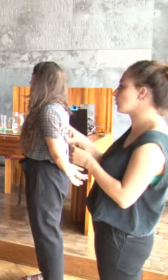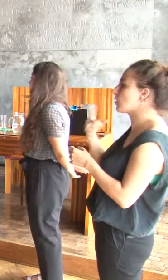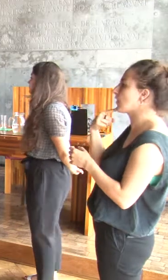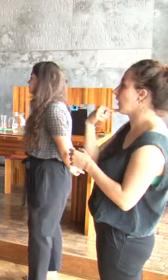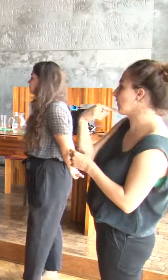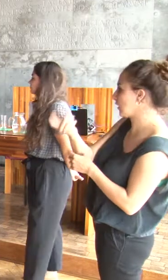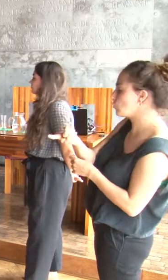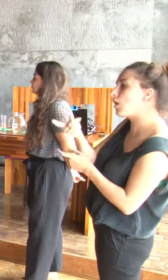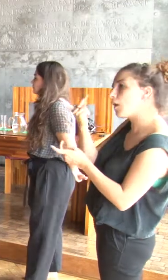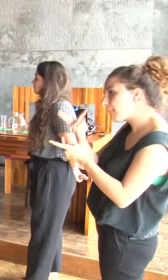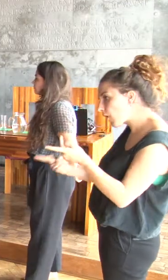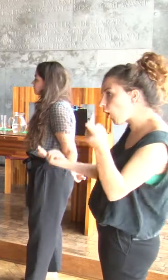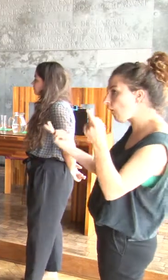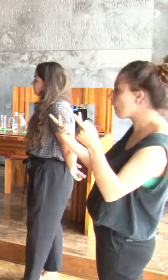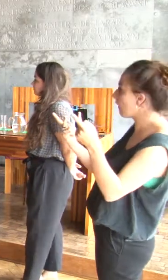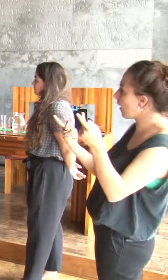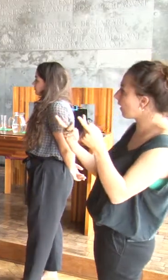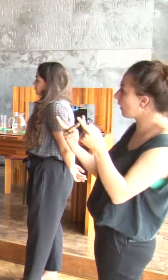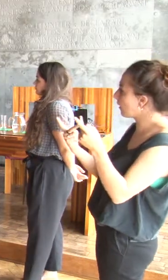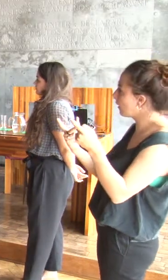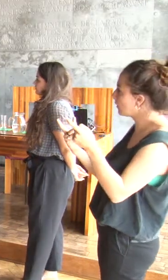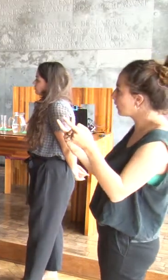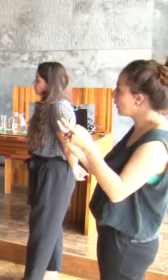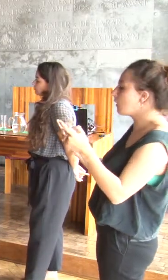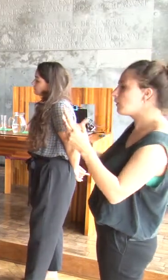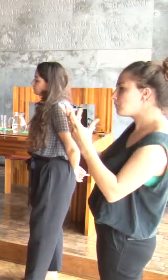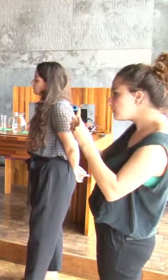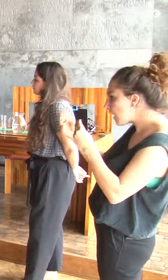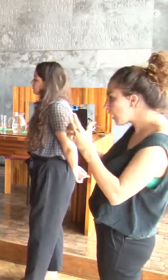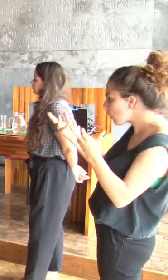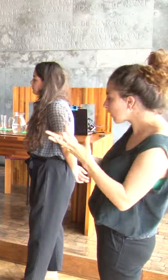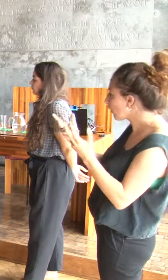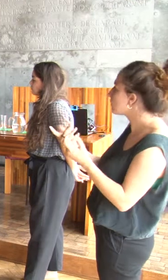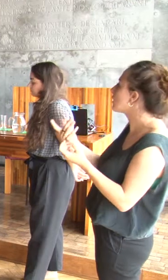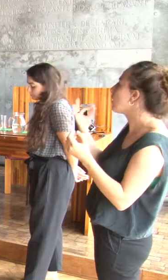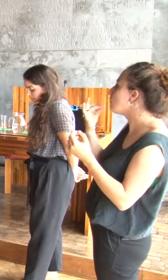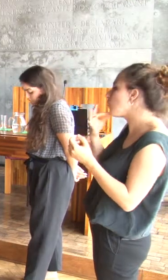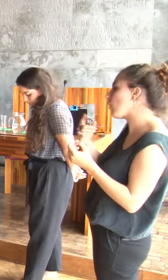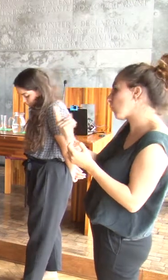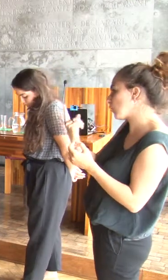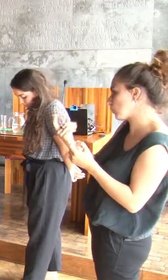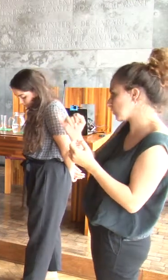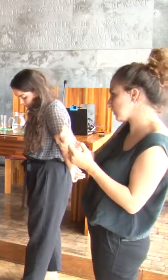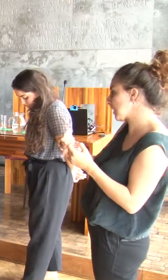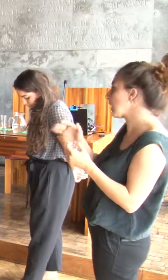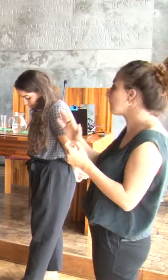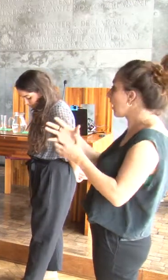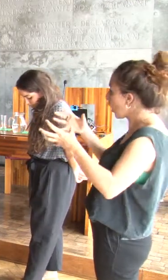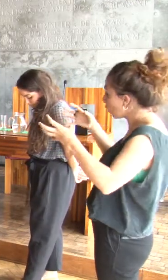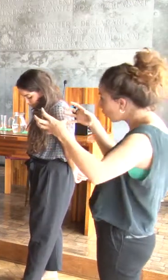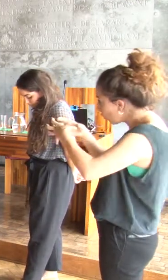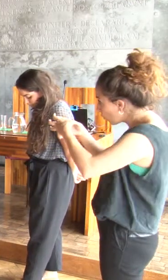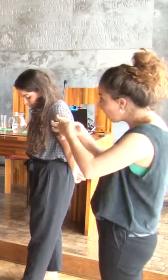un'altra di provare l'applicazione e di farlo, magari qualcuno lo fa, ma non tutti, ma invece lo stimolo del